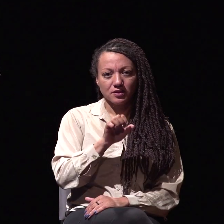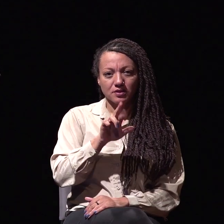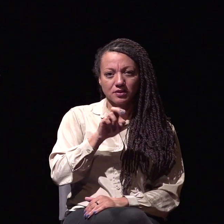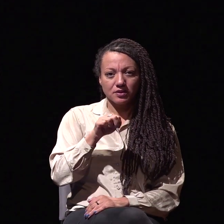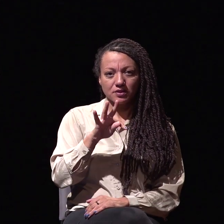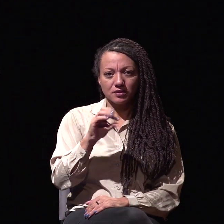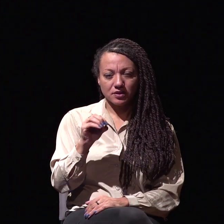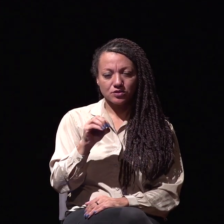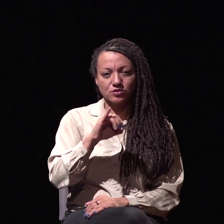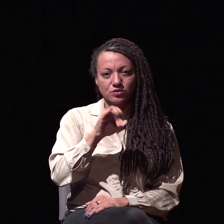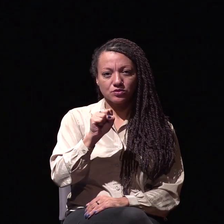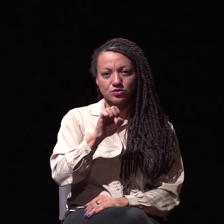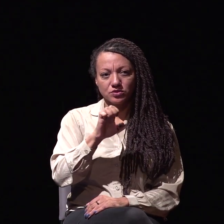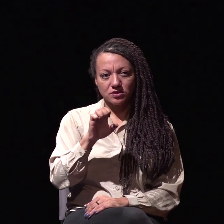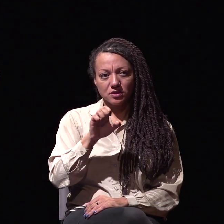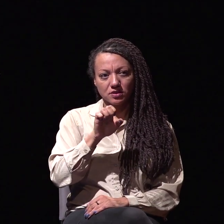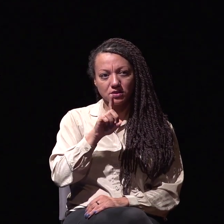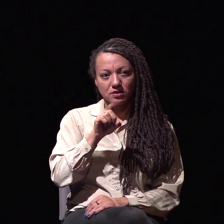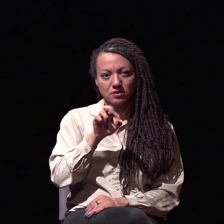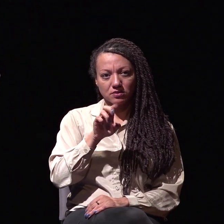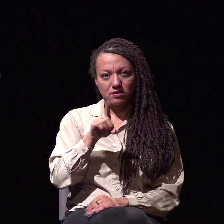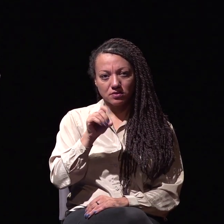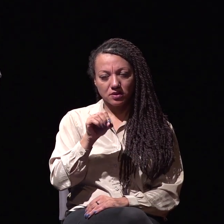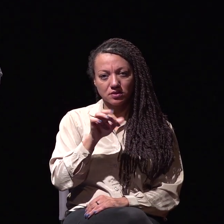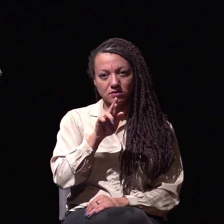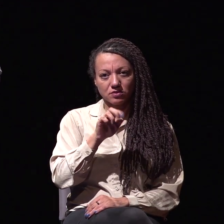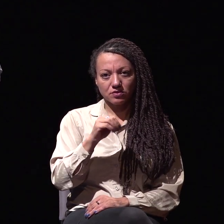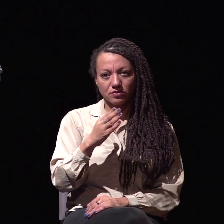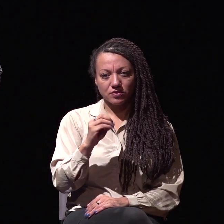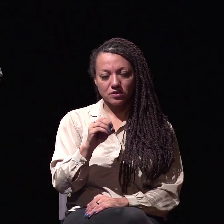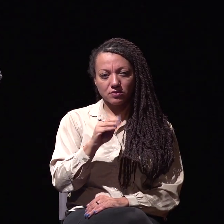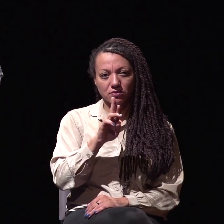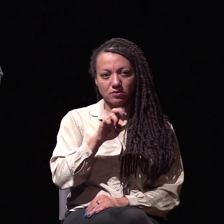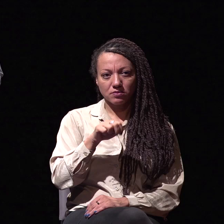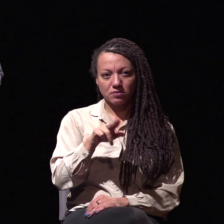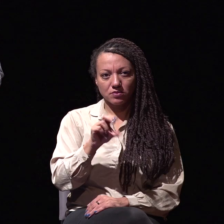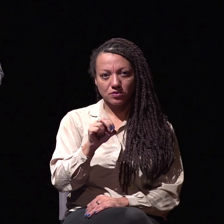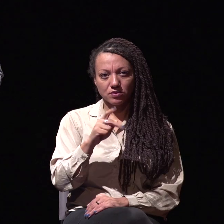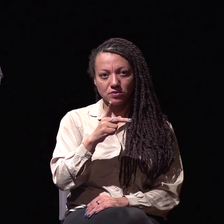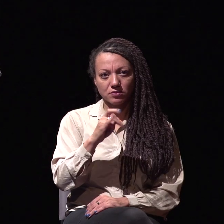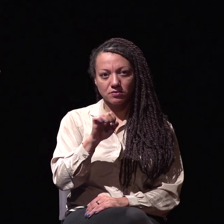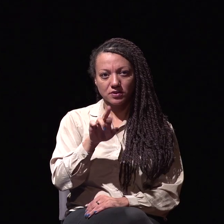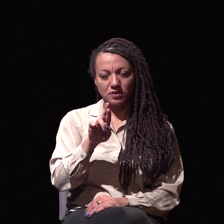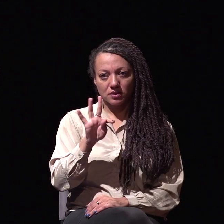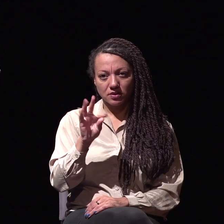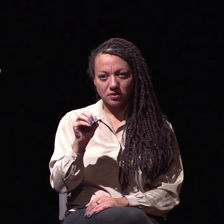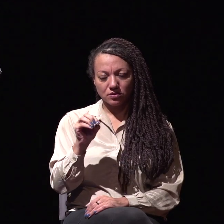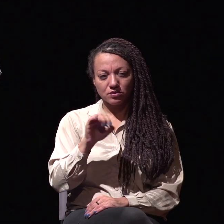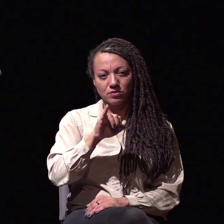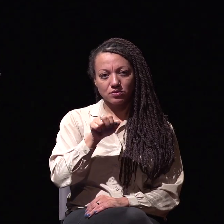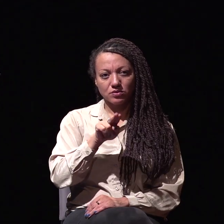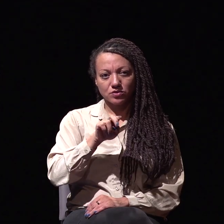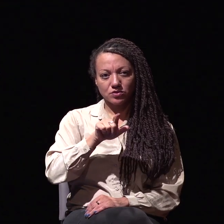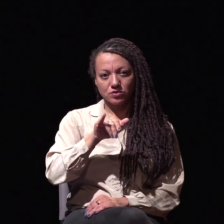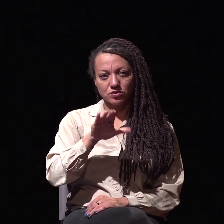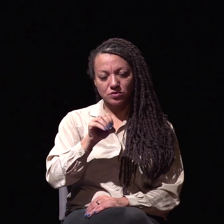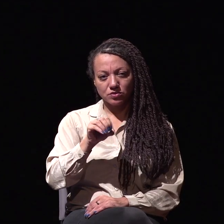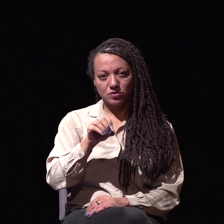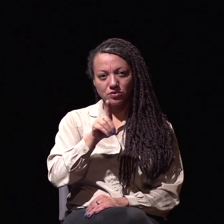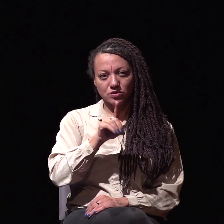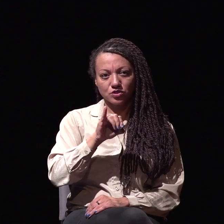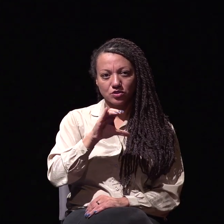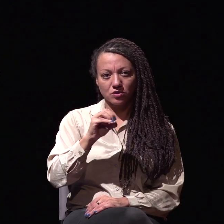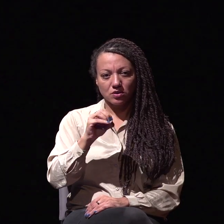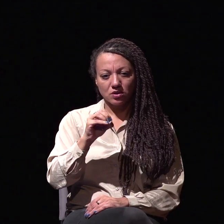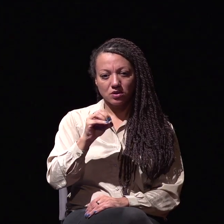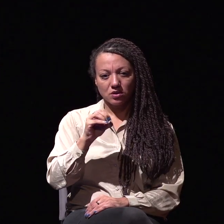Giuseppe Pagano, Edoardo Persico, Franco Albini, Bruno Zevi, Pietro Maria Bardi, Giulio Argan, Giancarlo